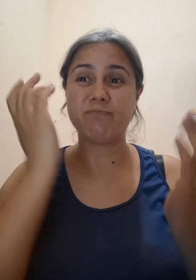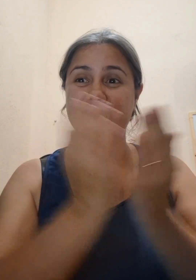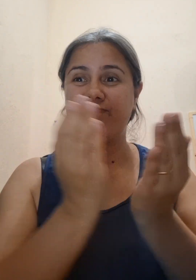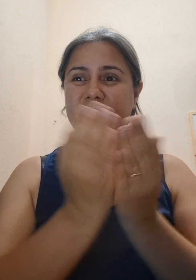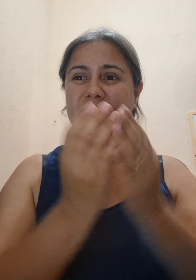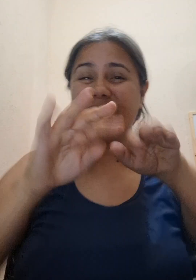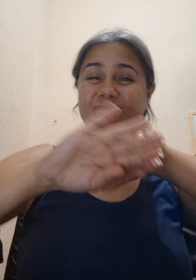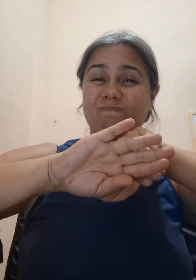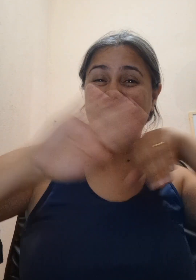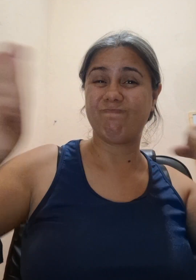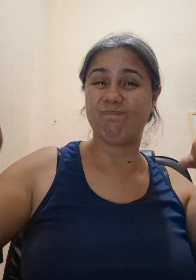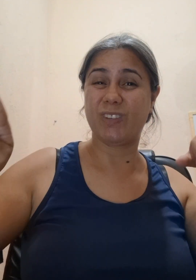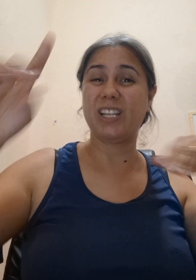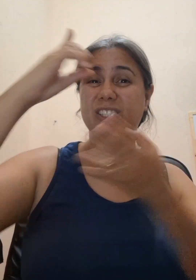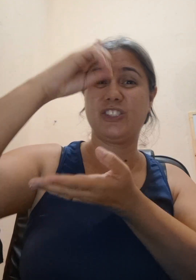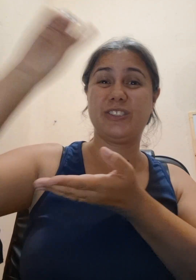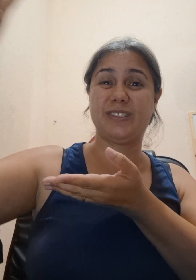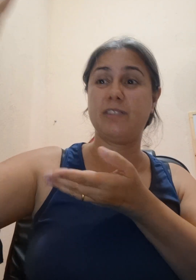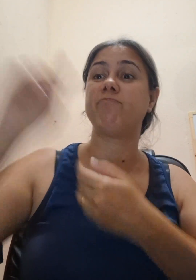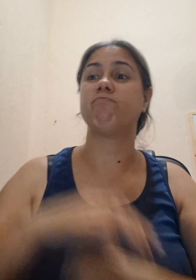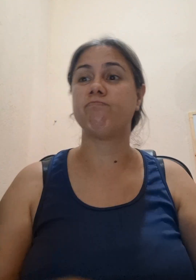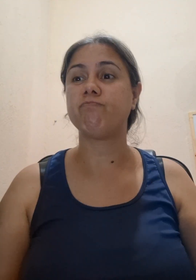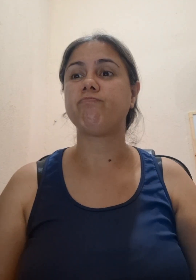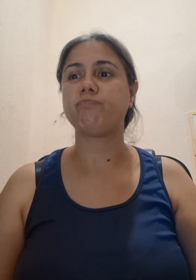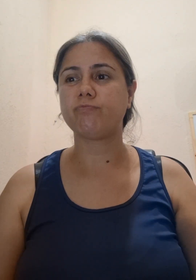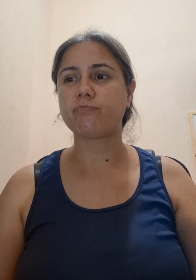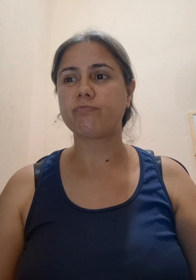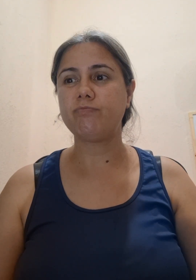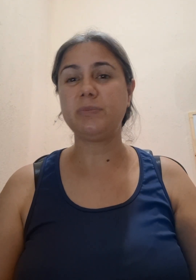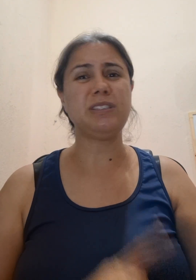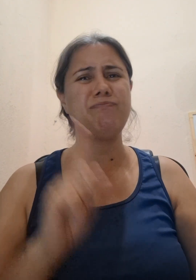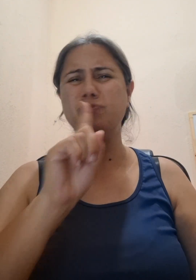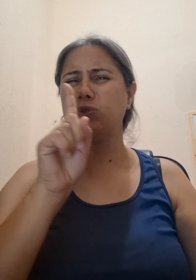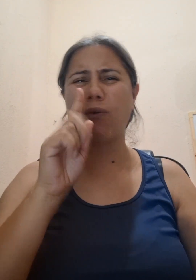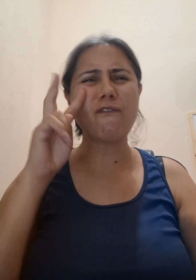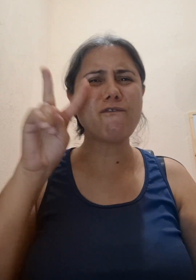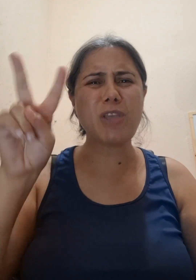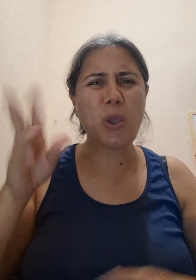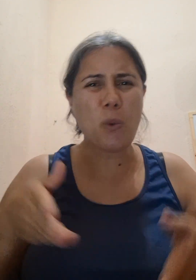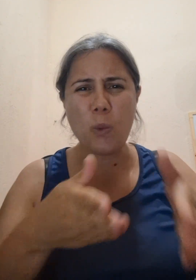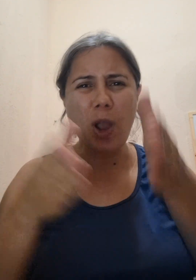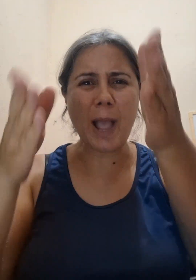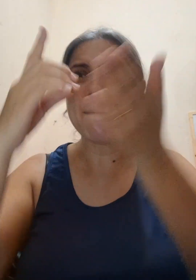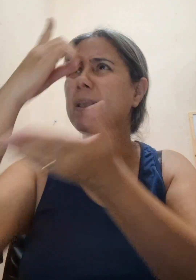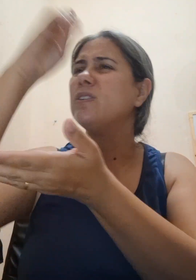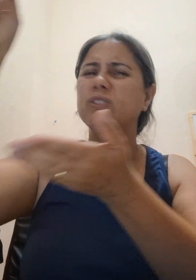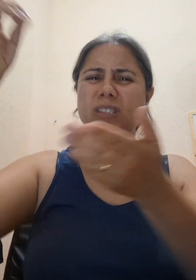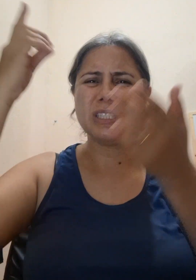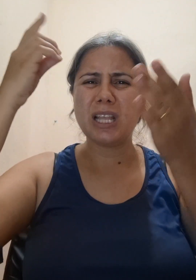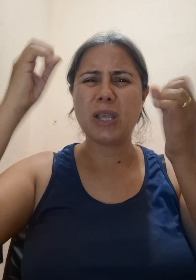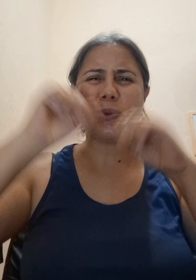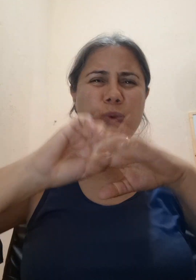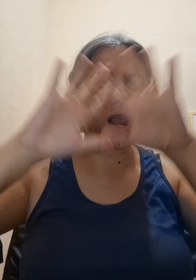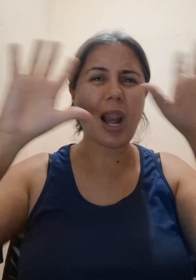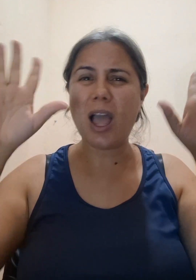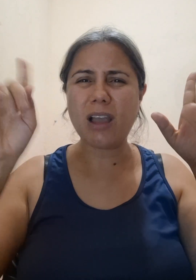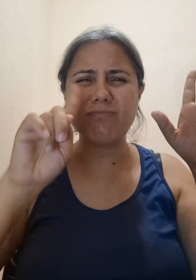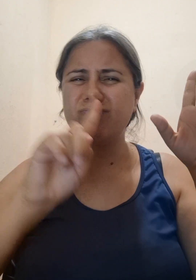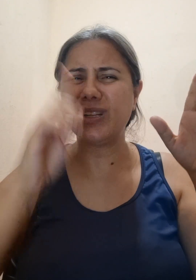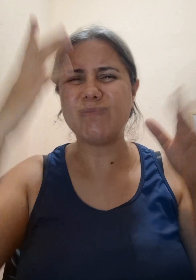porque o cristão se afasta de Deus e não vê o caminho do Senhor, o caminho de Deus